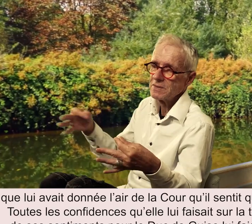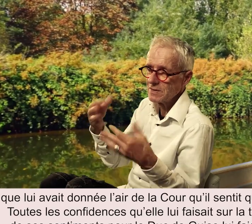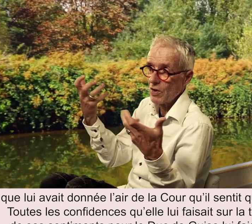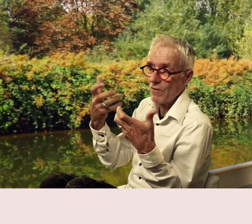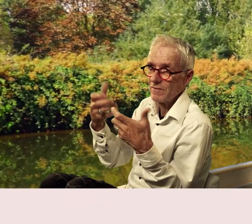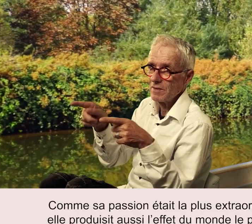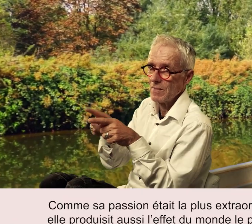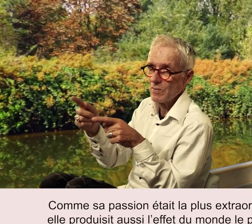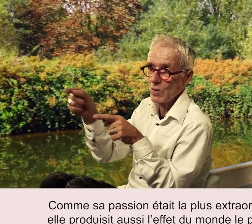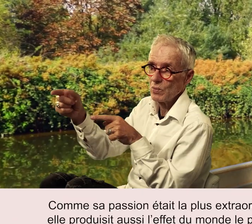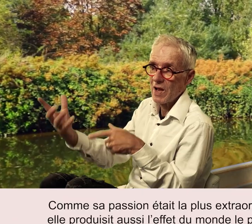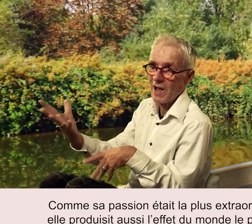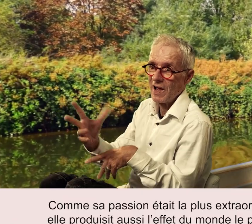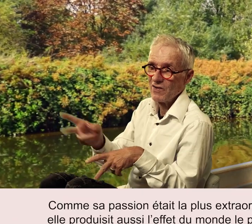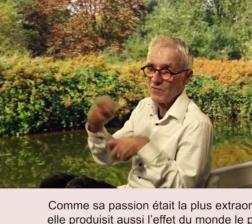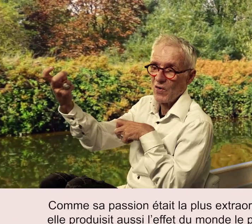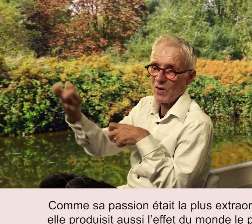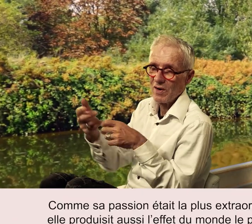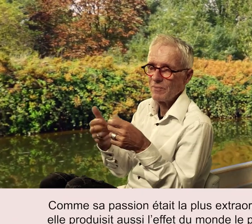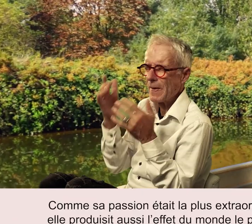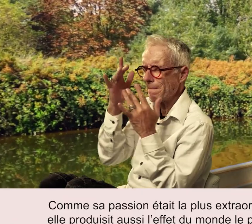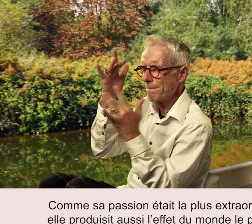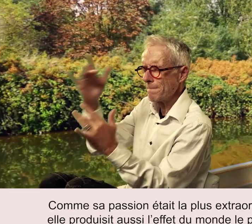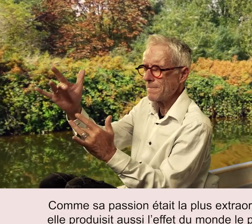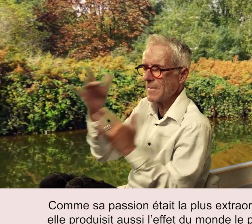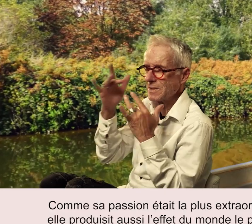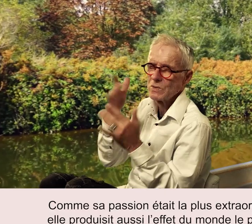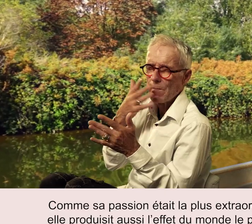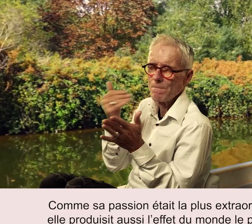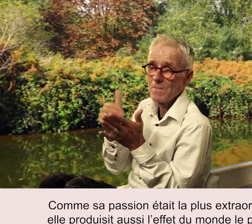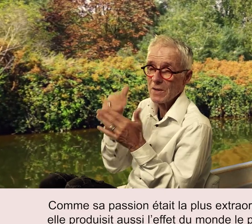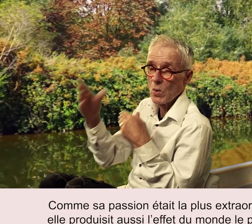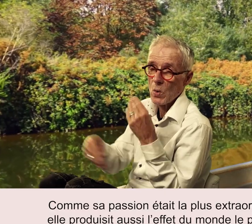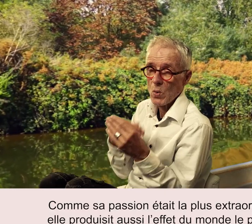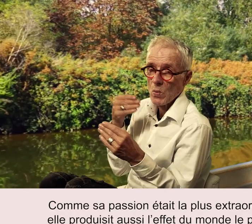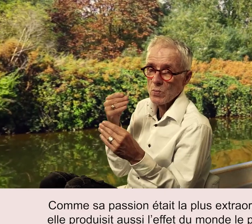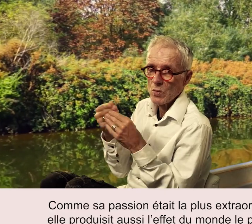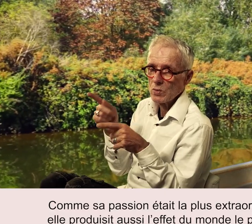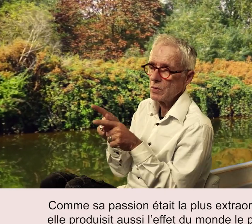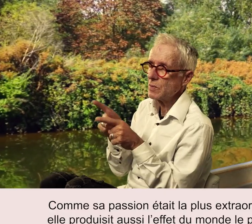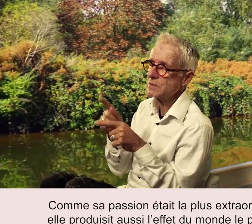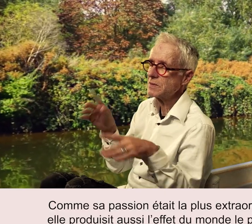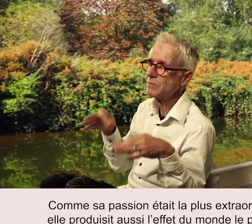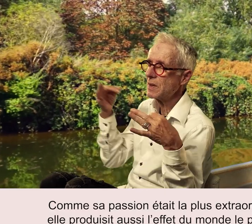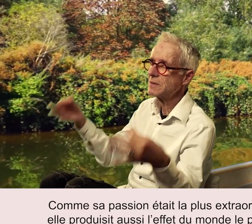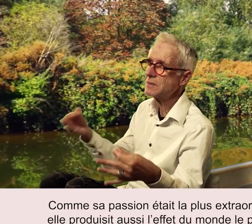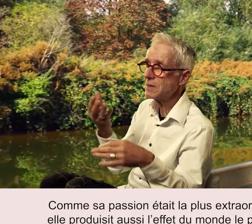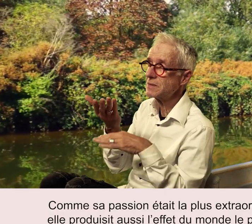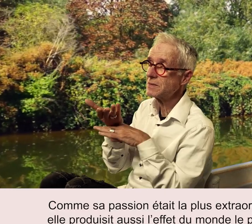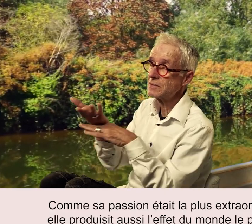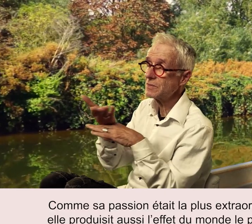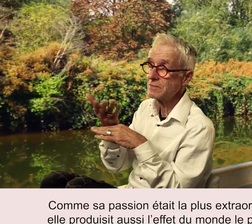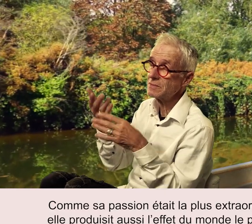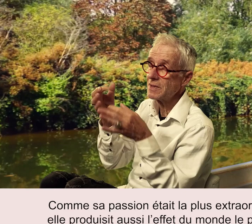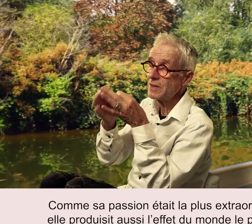posséder. Comme sa passion était la plus extraordinaire du monde, elle produisit aussi l'effet du monde le plus